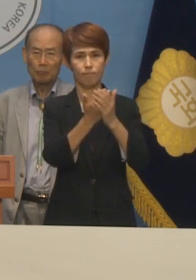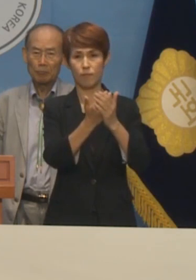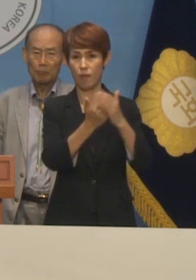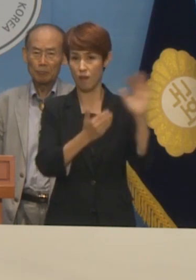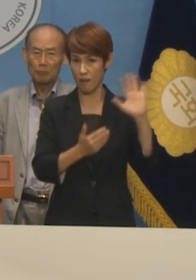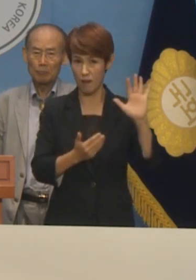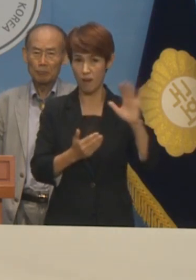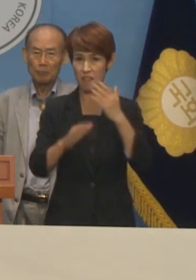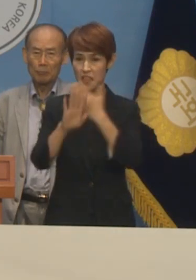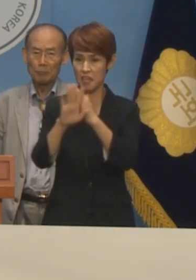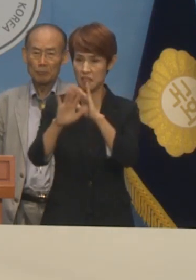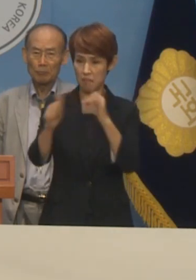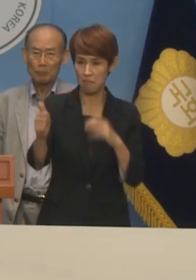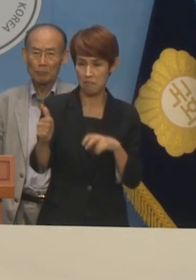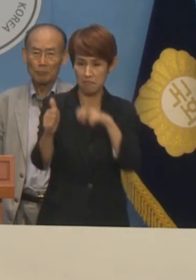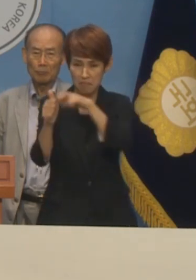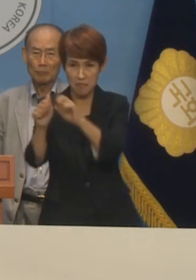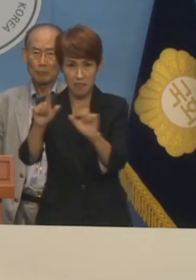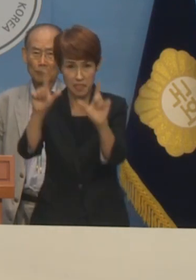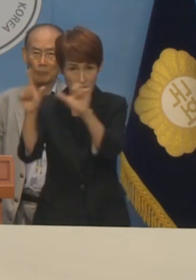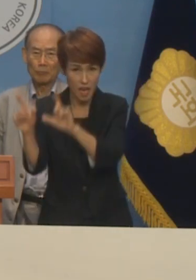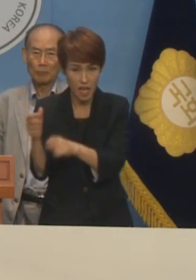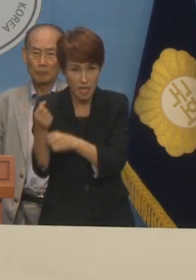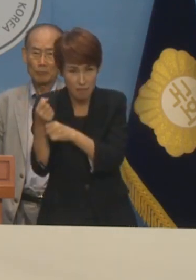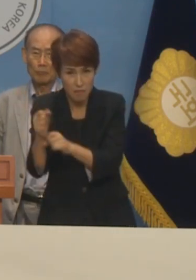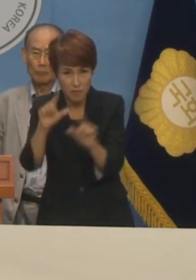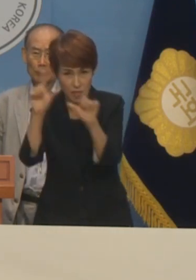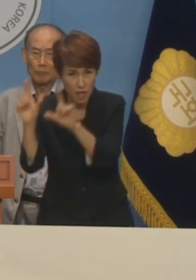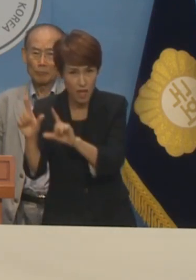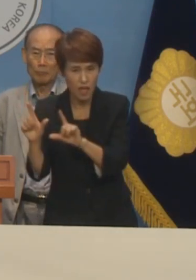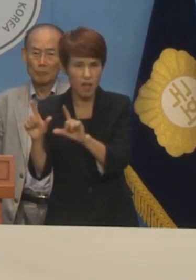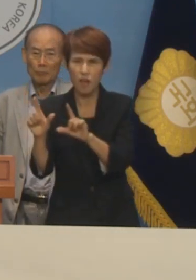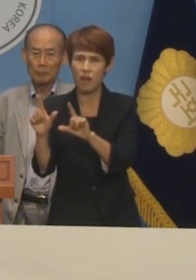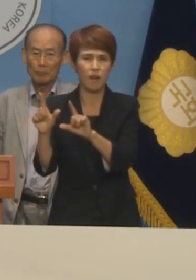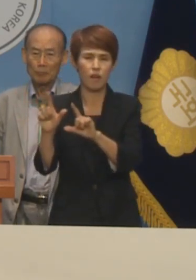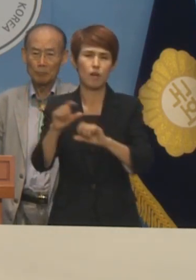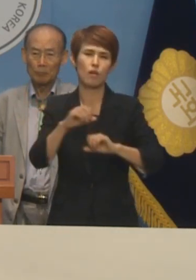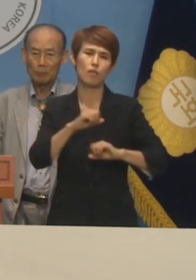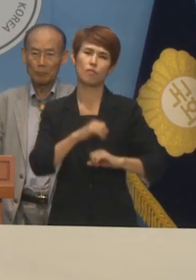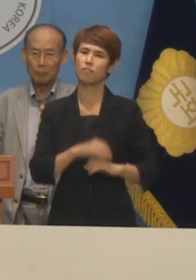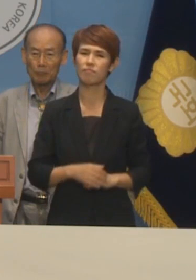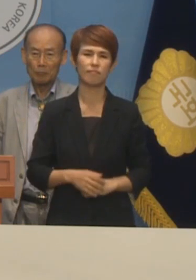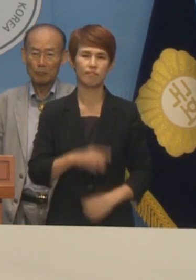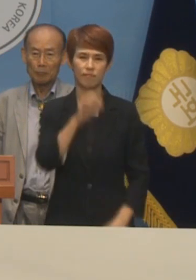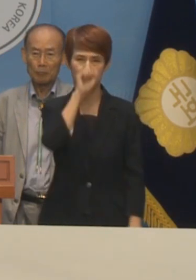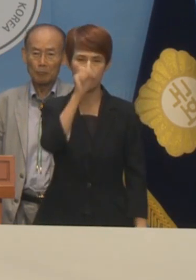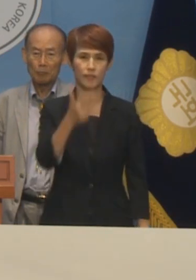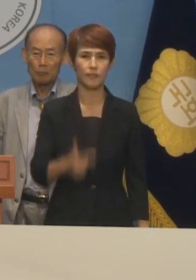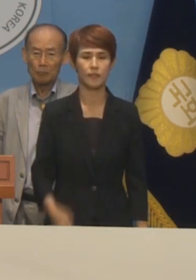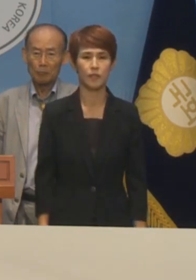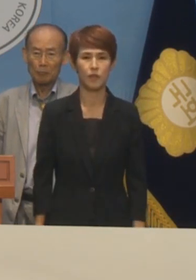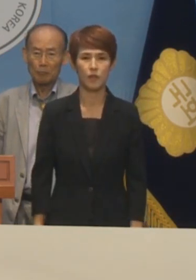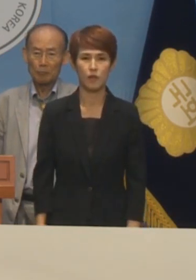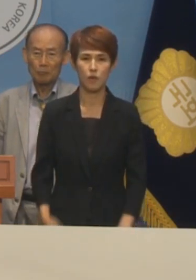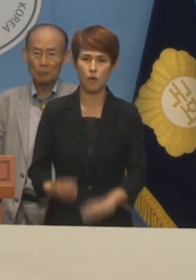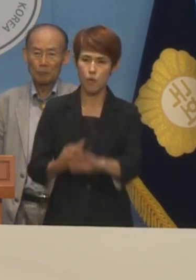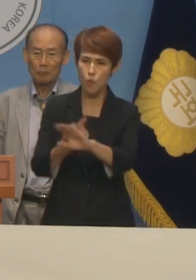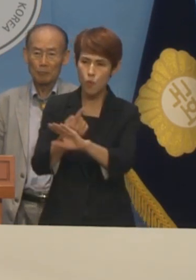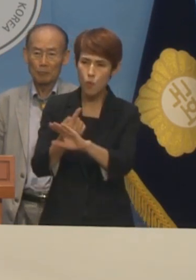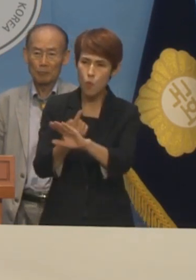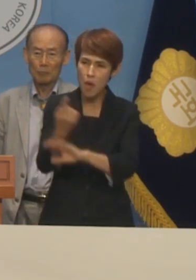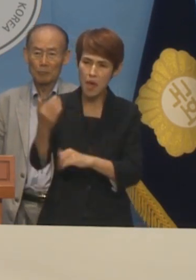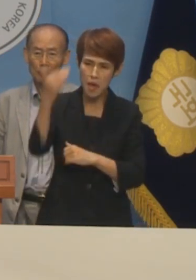의하여 살아간다면 그것은 군사 모험주의에 의한 것이다. 외부 세력을 정확하게